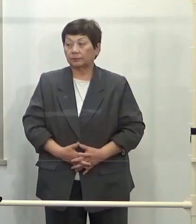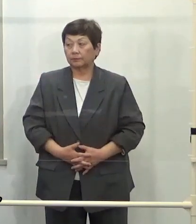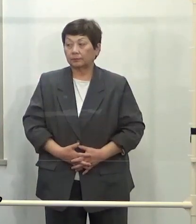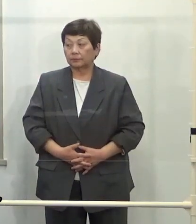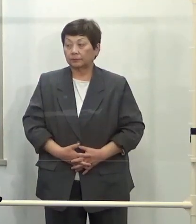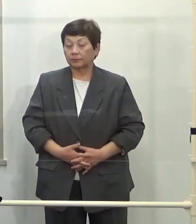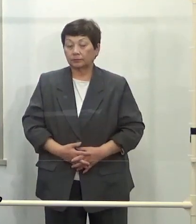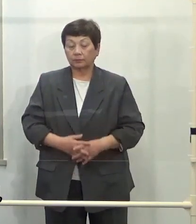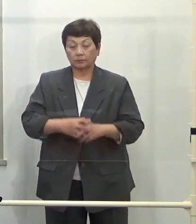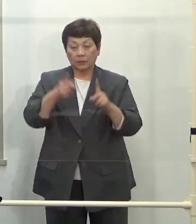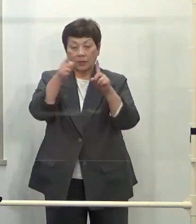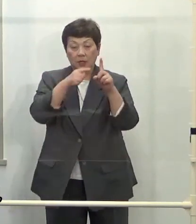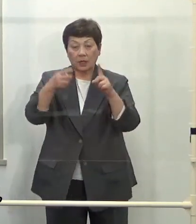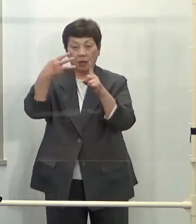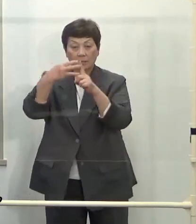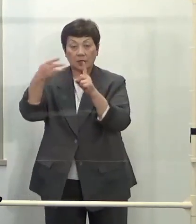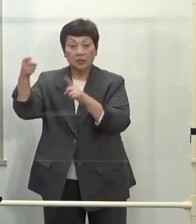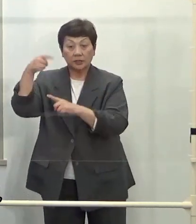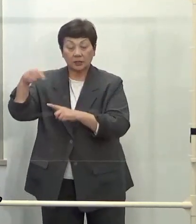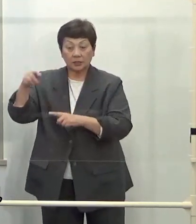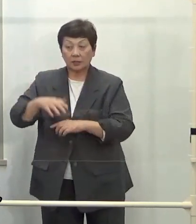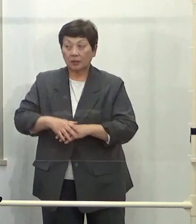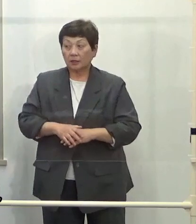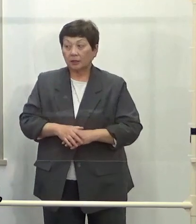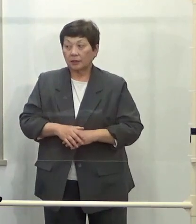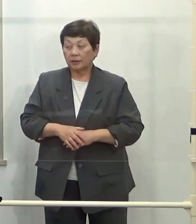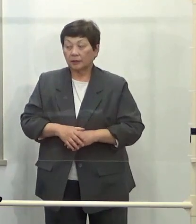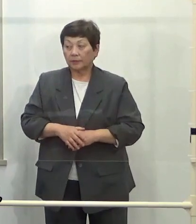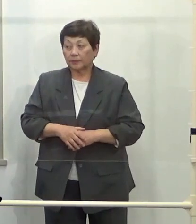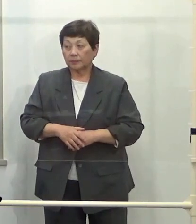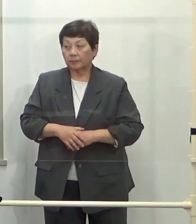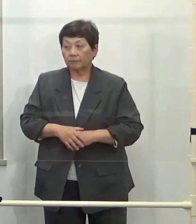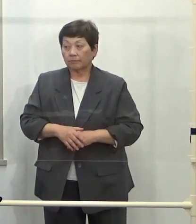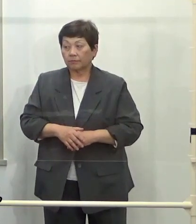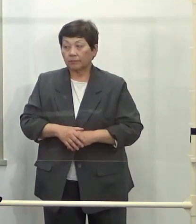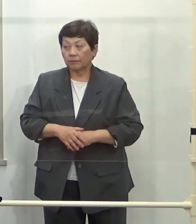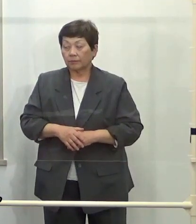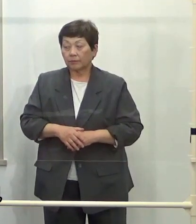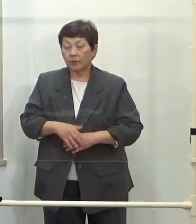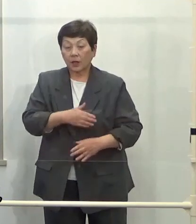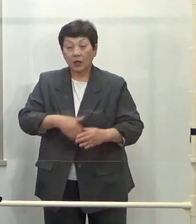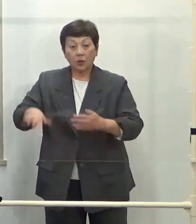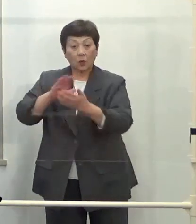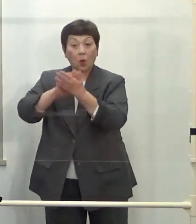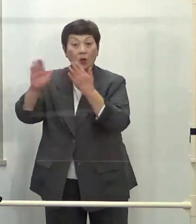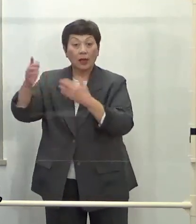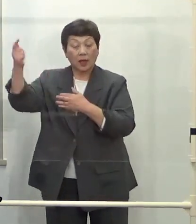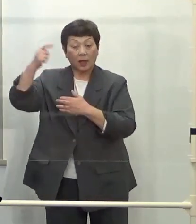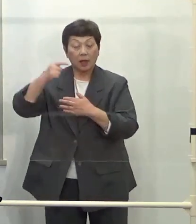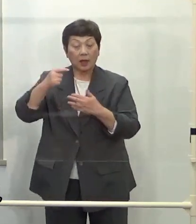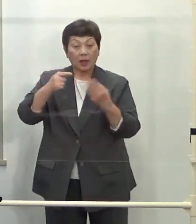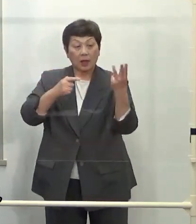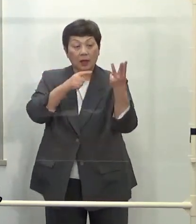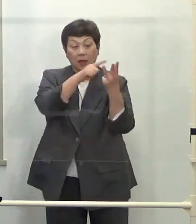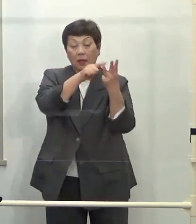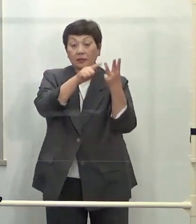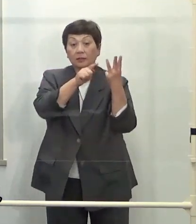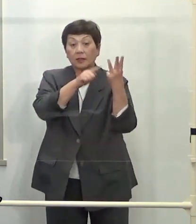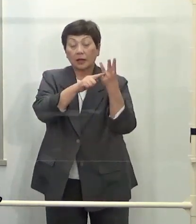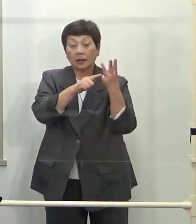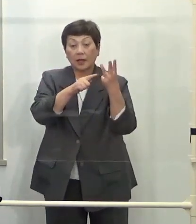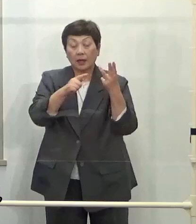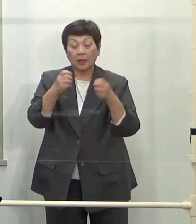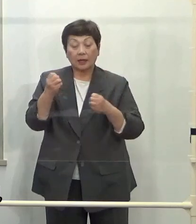よろしいです。一部報道などで福岡県を含む3県が 緊急事